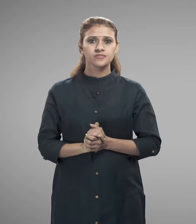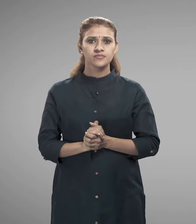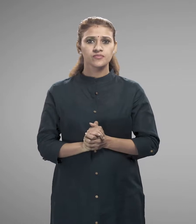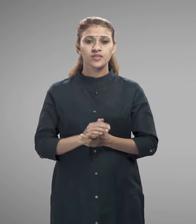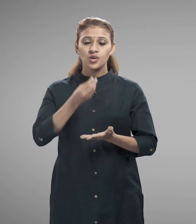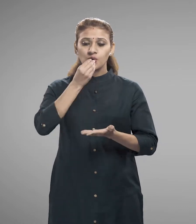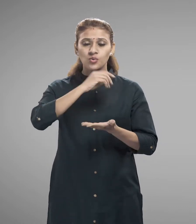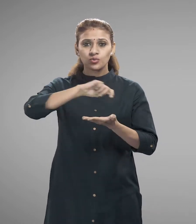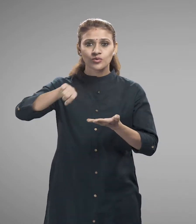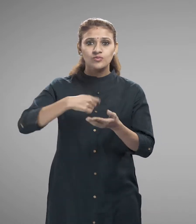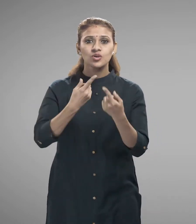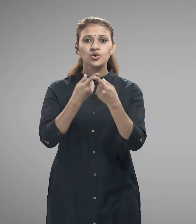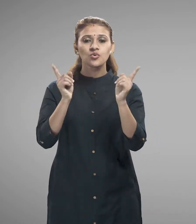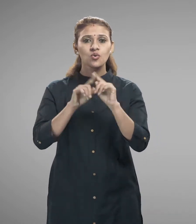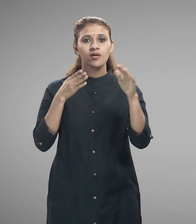रसोई घर में प्रवेश मत करो,